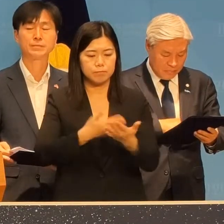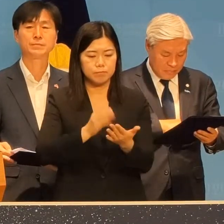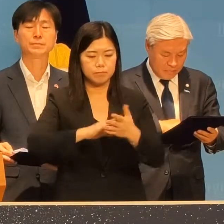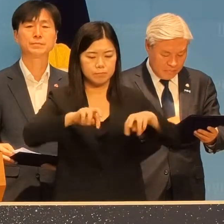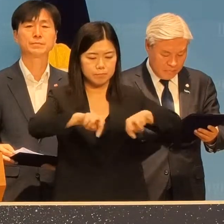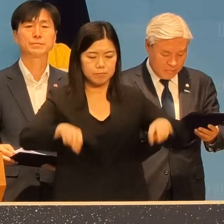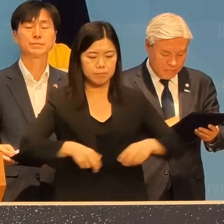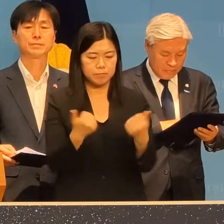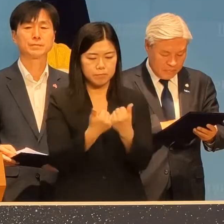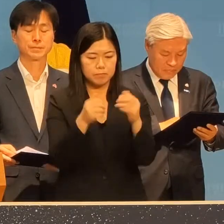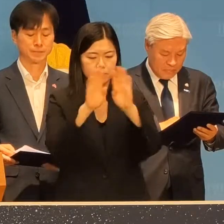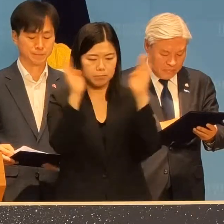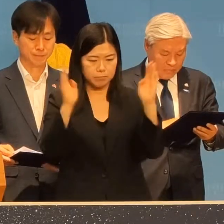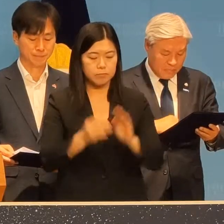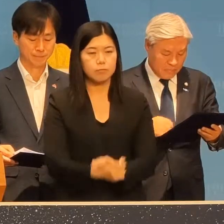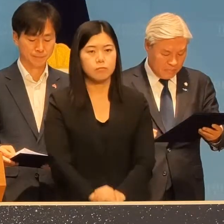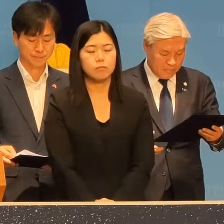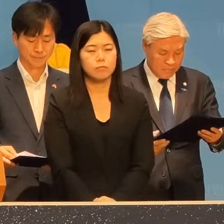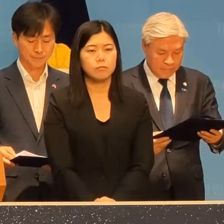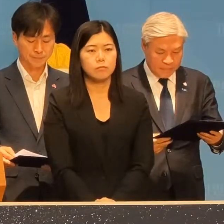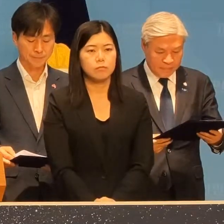연석회의를 출범합니다.